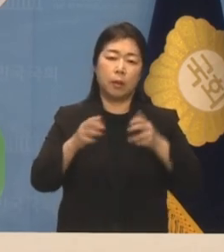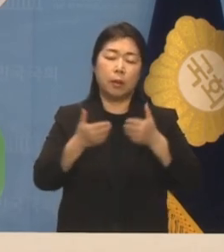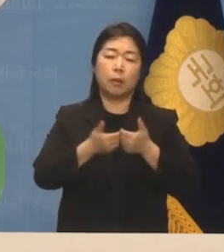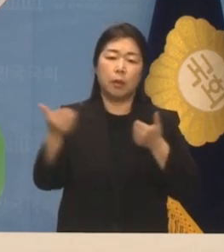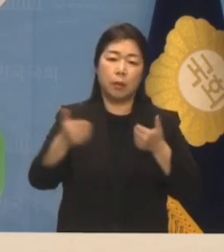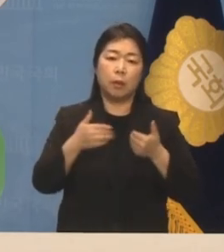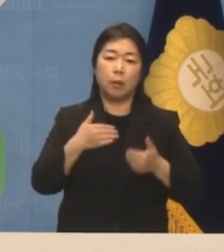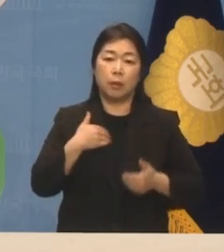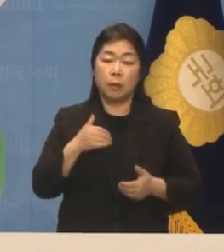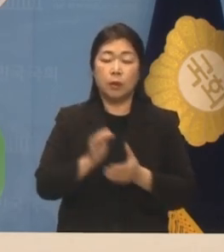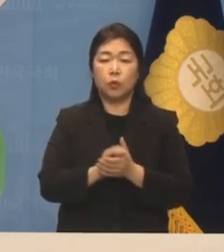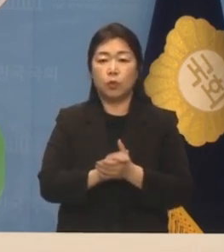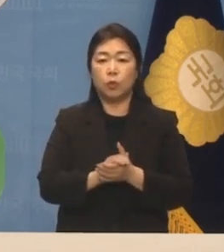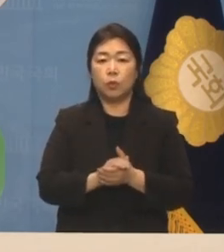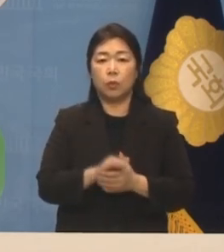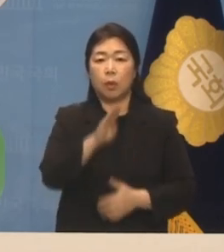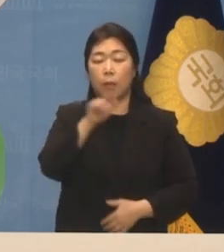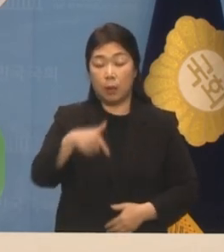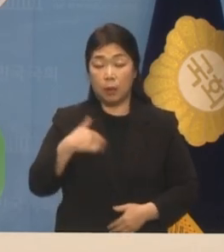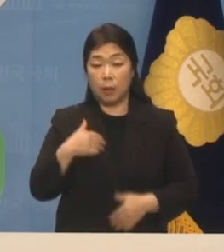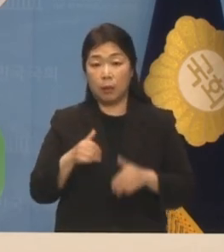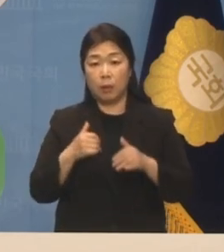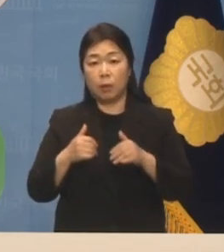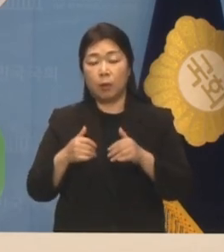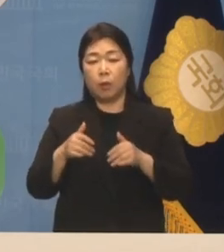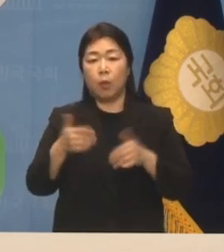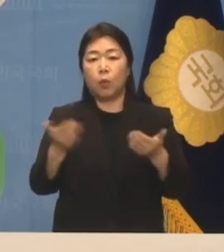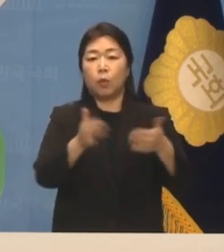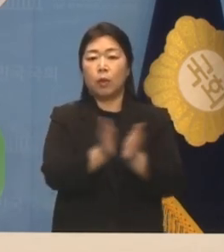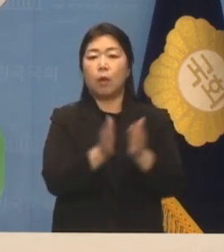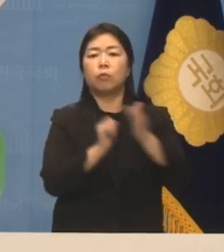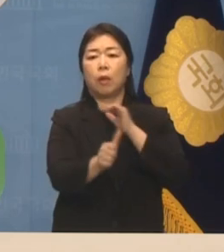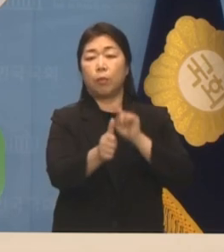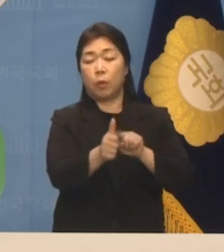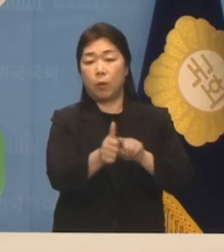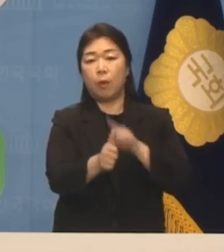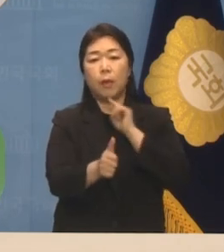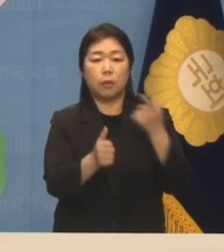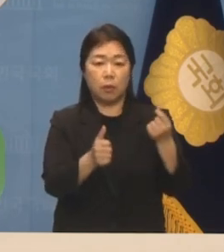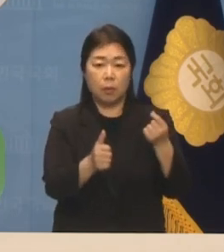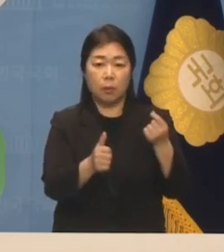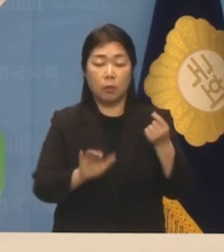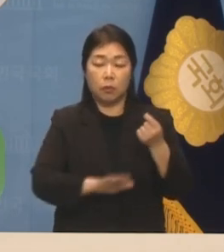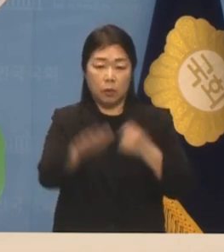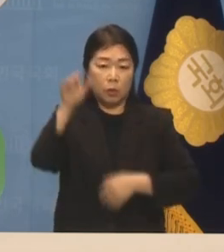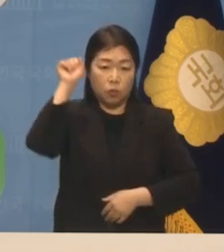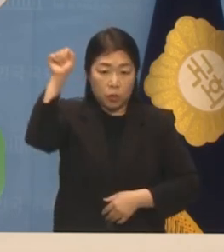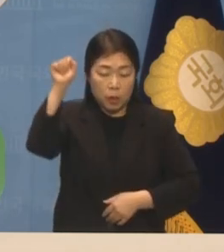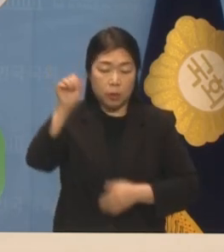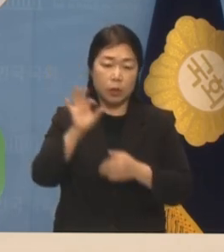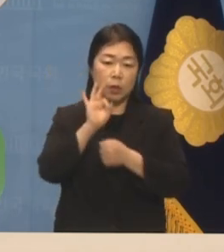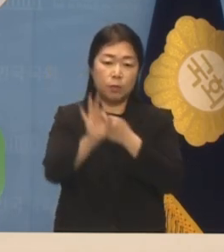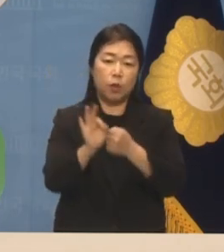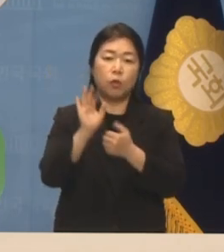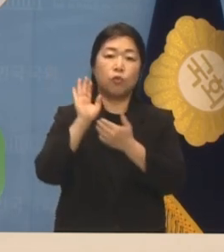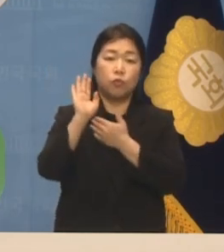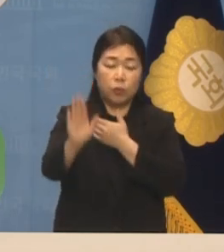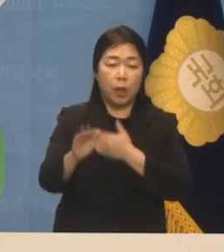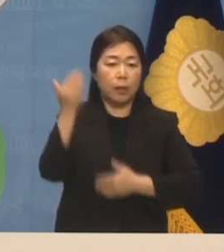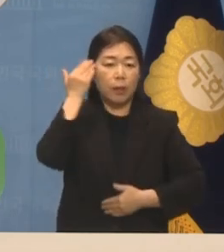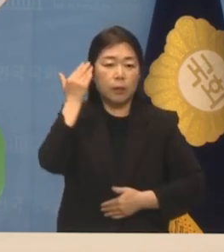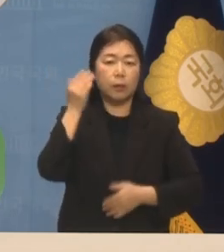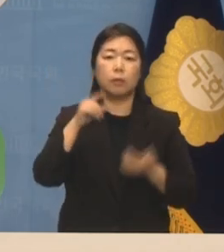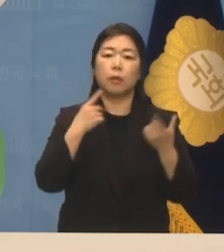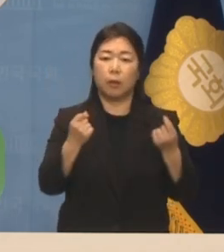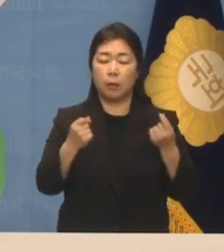박은지 전 노동당 부대표가 말했던 것처럼 우리의 투쟁은 10년 뒤에 상식을 만드는 것입니다. 지난